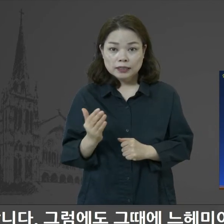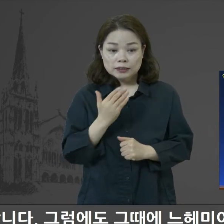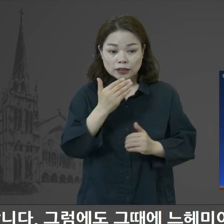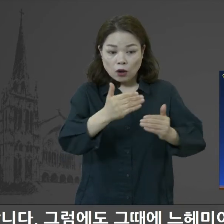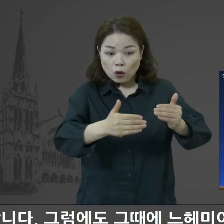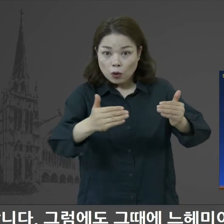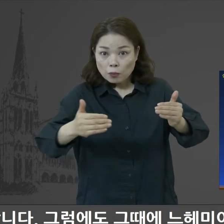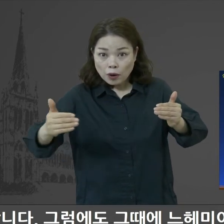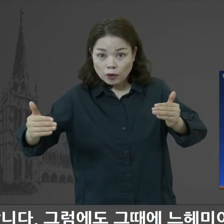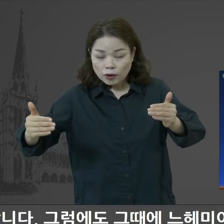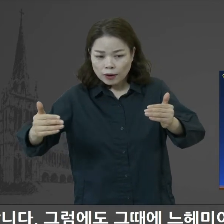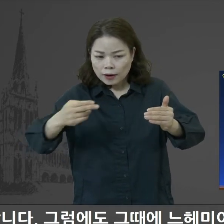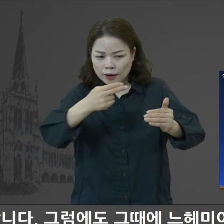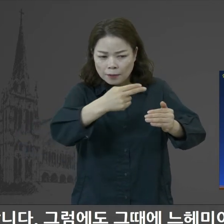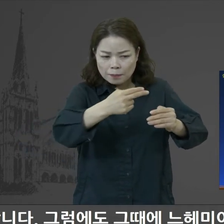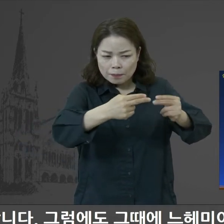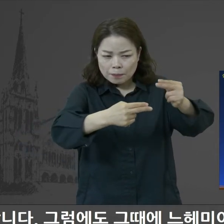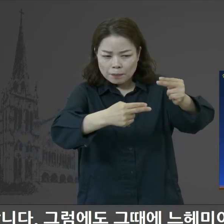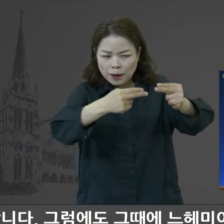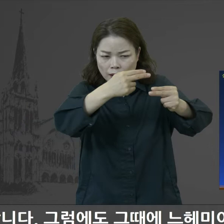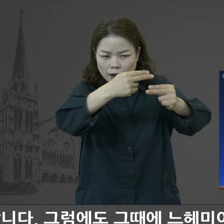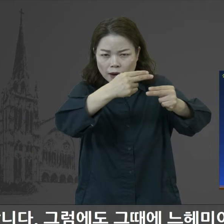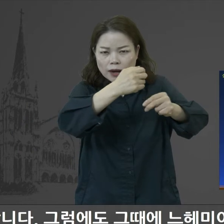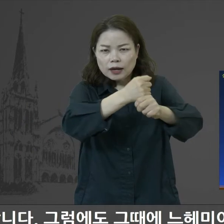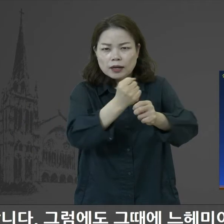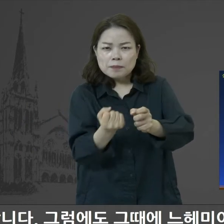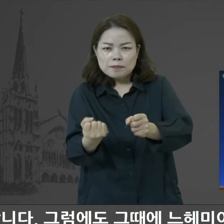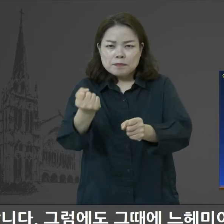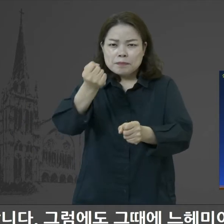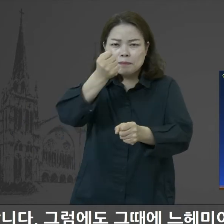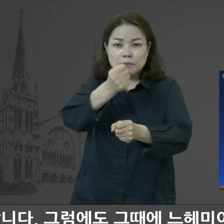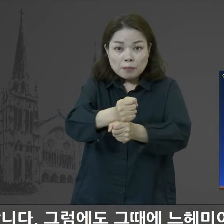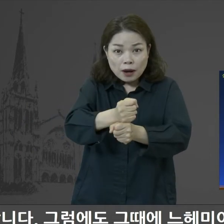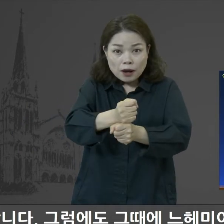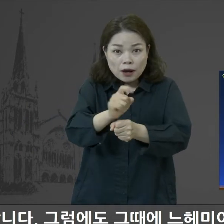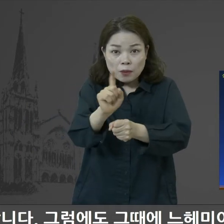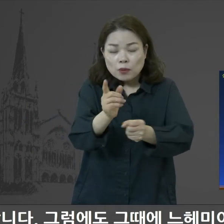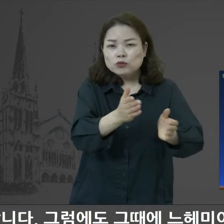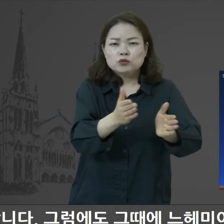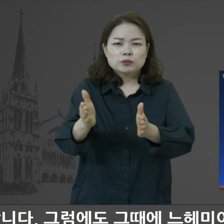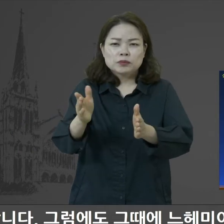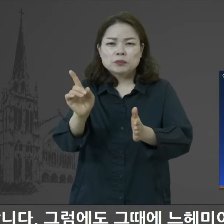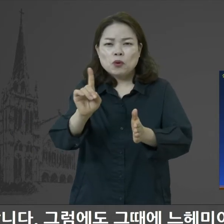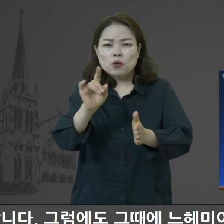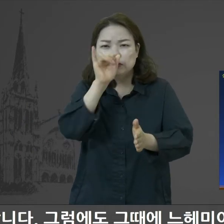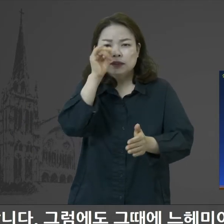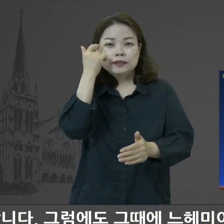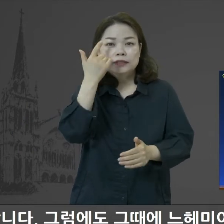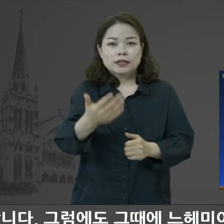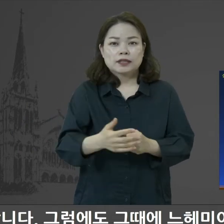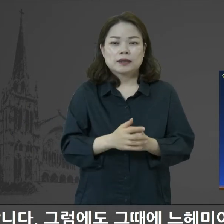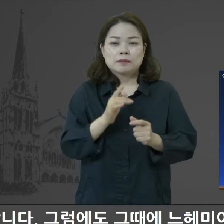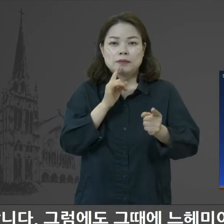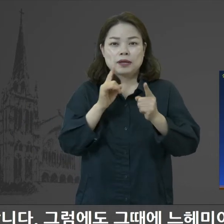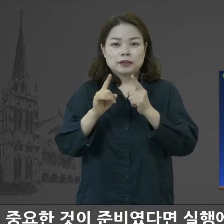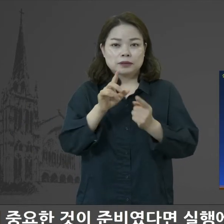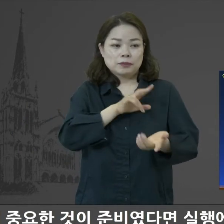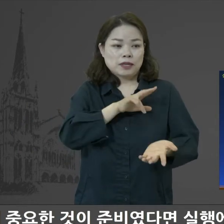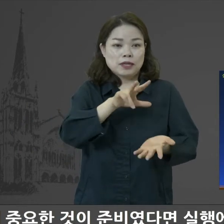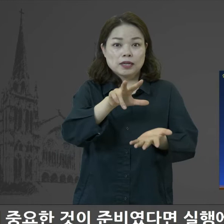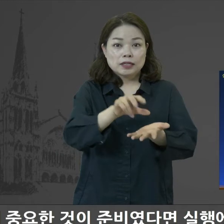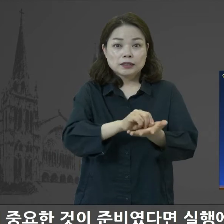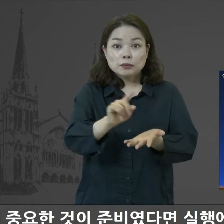성벽을 하나하나 세워감에 있어서 중요한 것이 과연 뭘까요? 바로 오늘 말씀의 제목 확인하시기